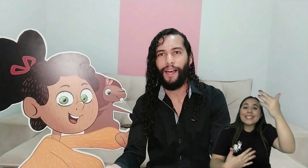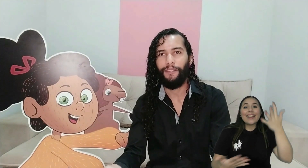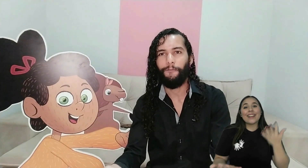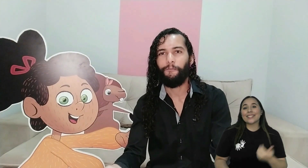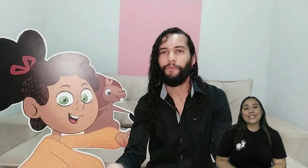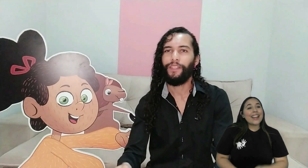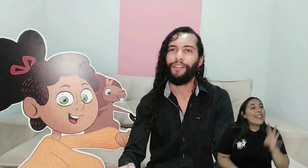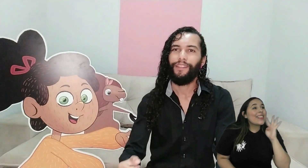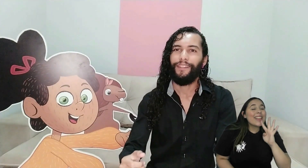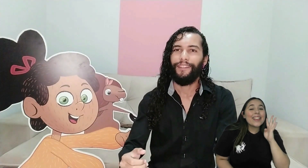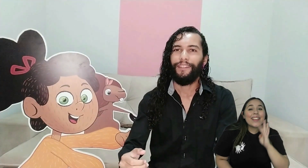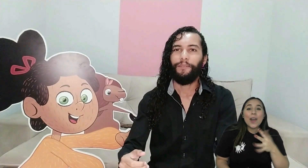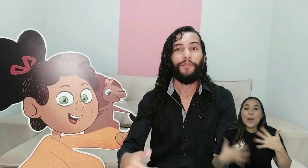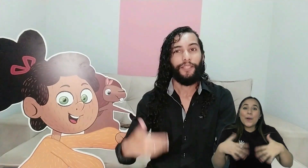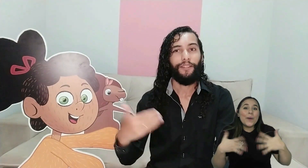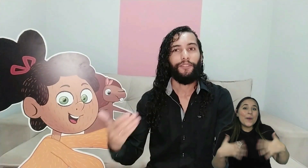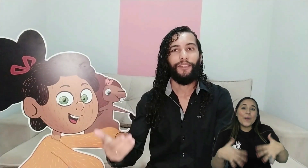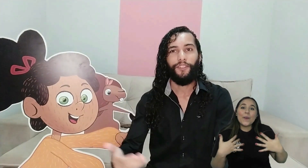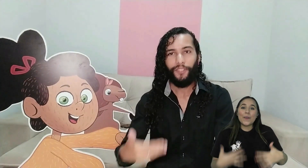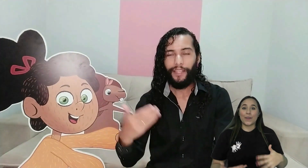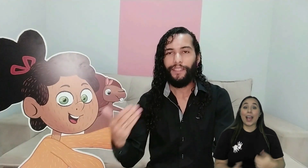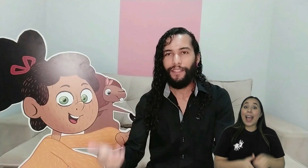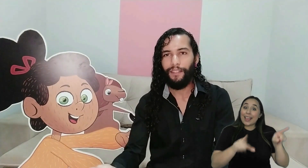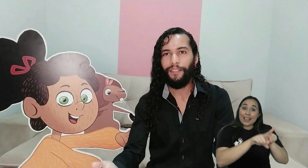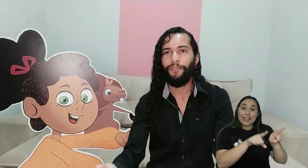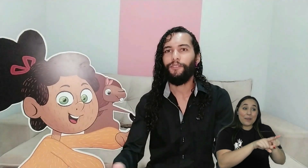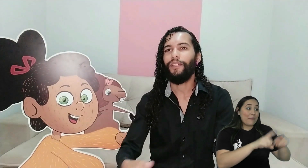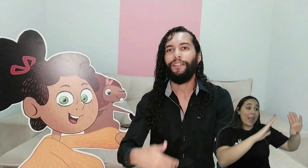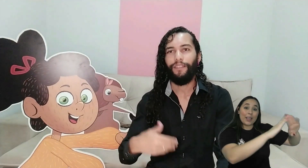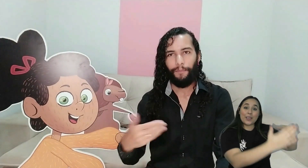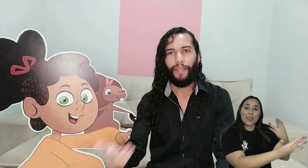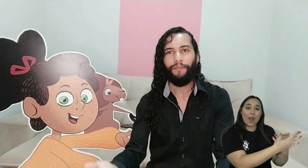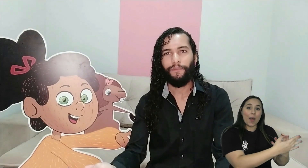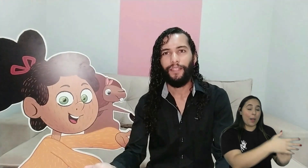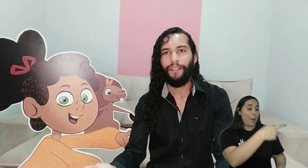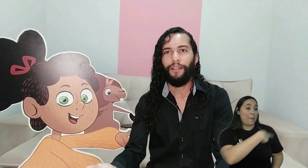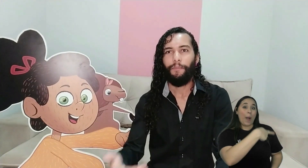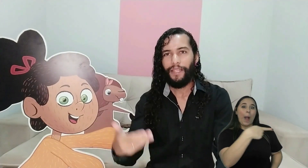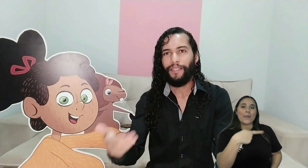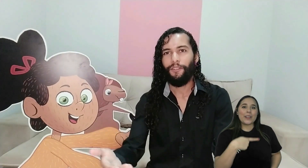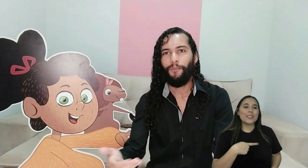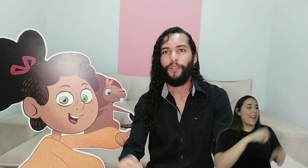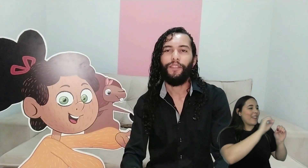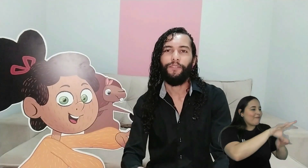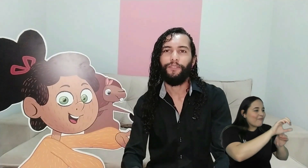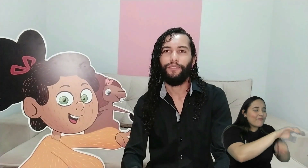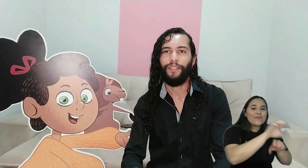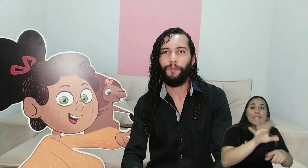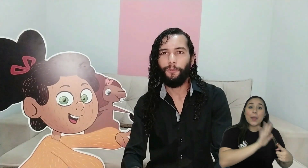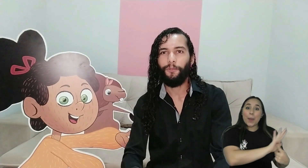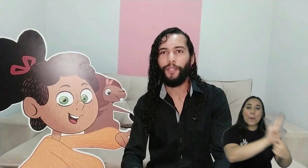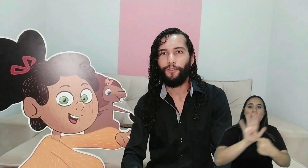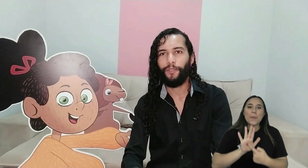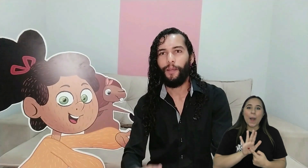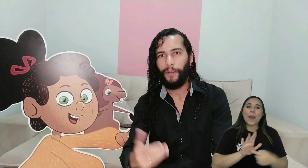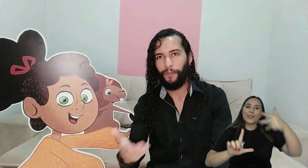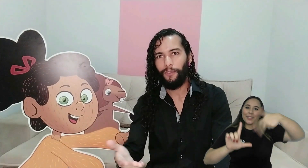animado em sala, mostrando que a gente está ensinando e também passando um pouquinho da cultura surda